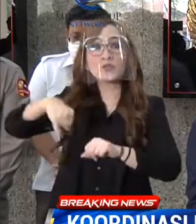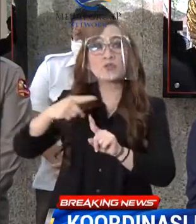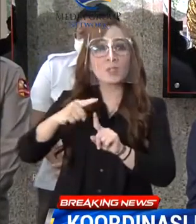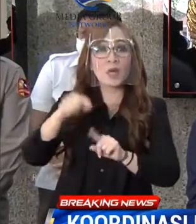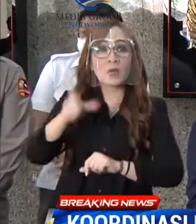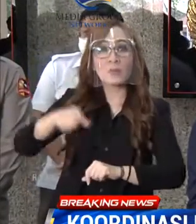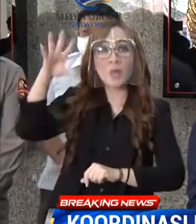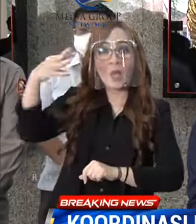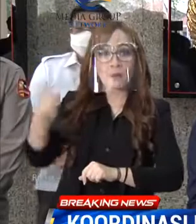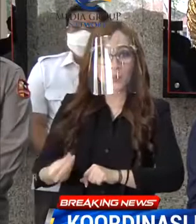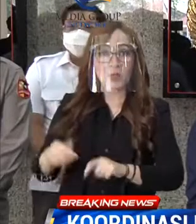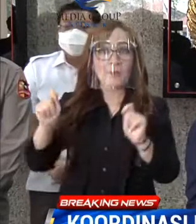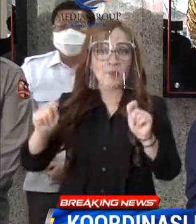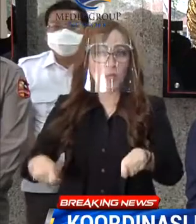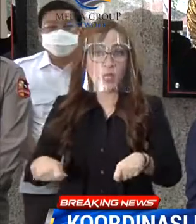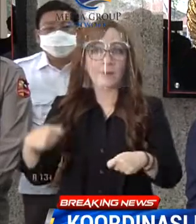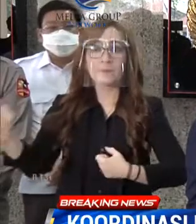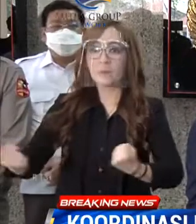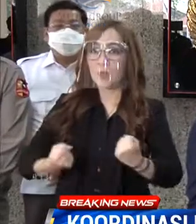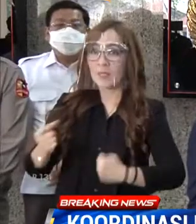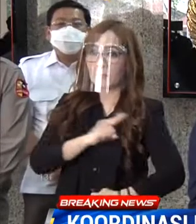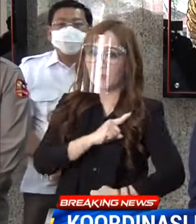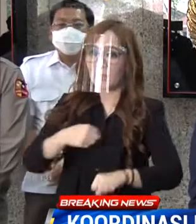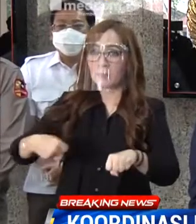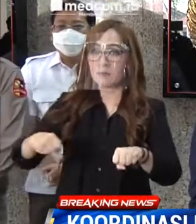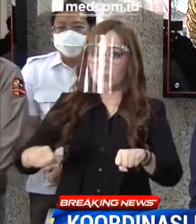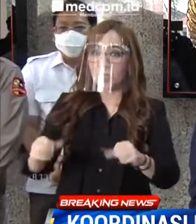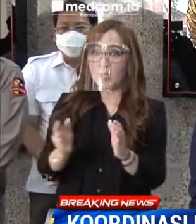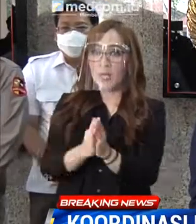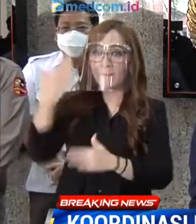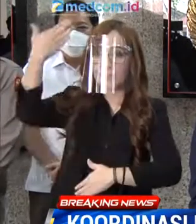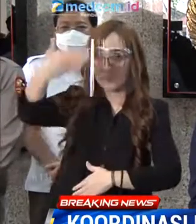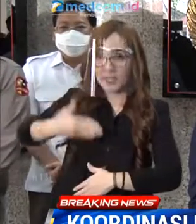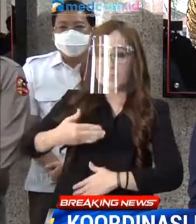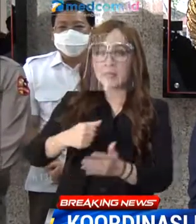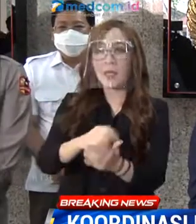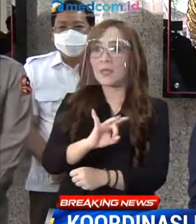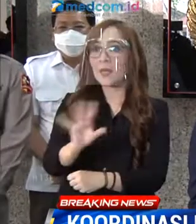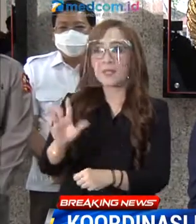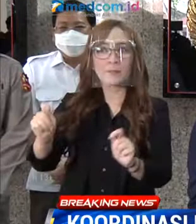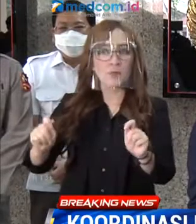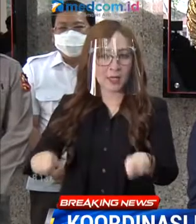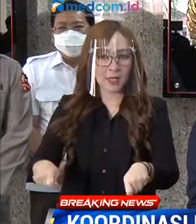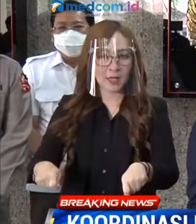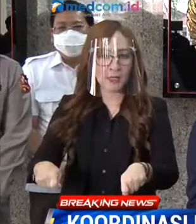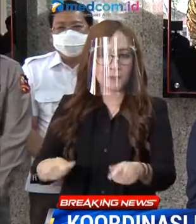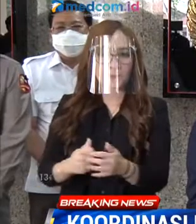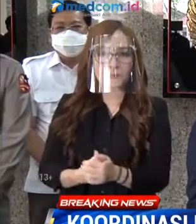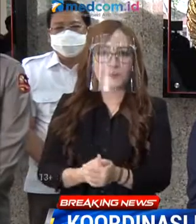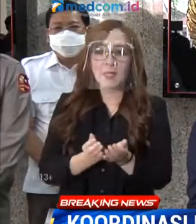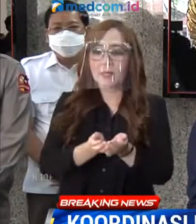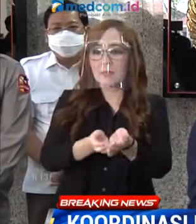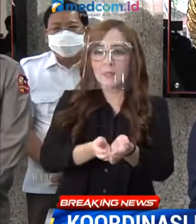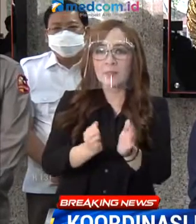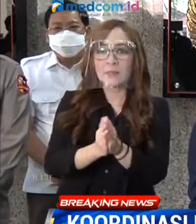akan menggunakan mobil pribadi, motor dan juga bus, dan yang lainnya adalah menggunakan angkutan laut dan